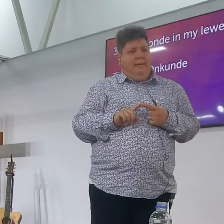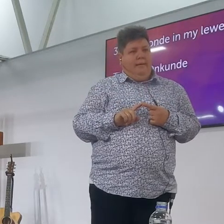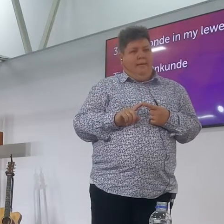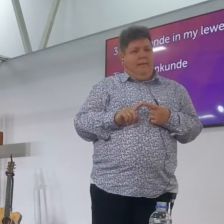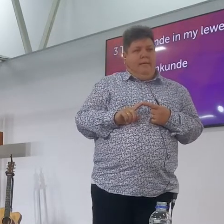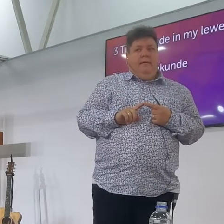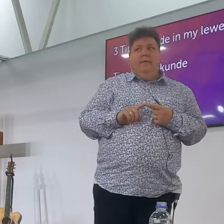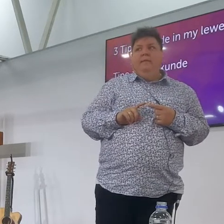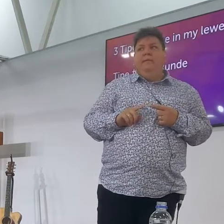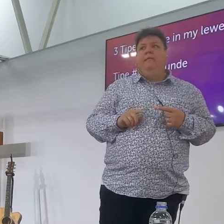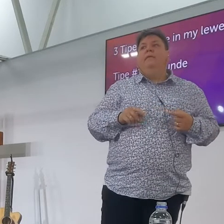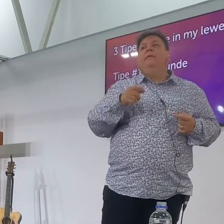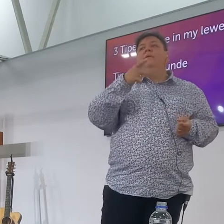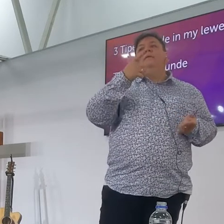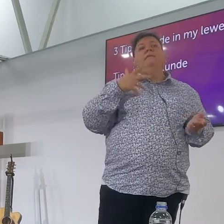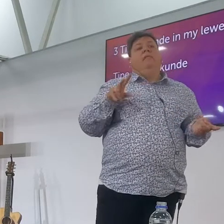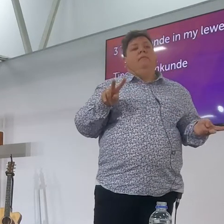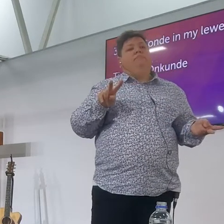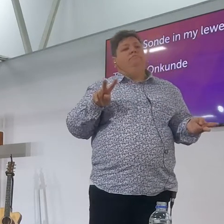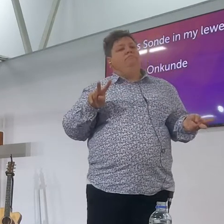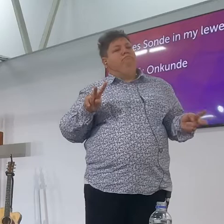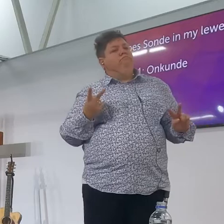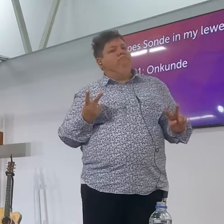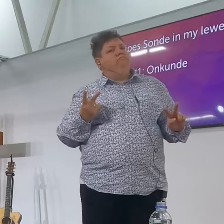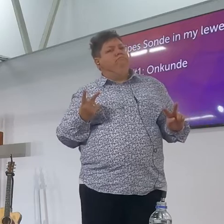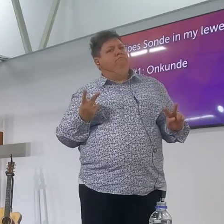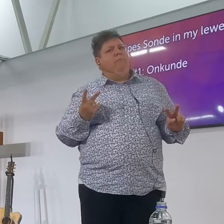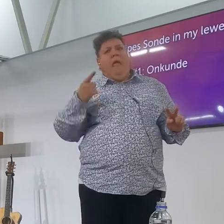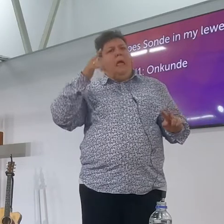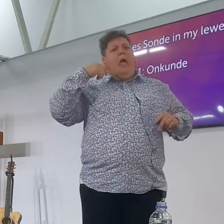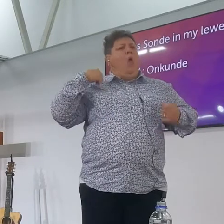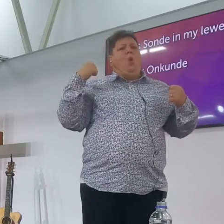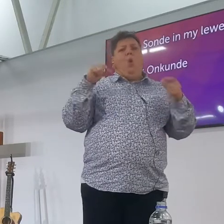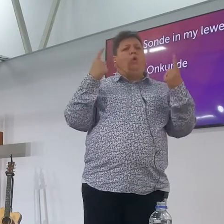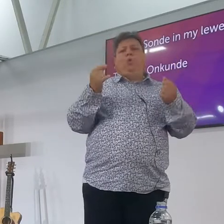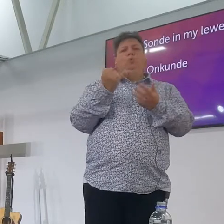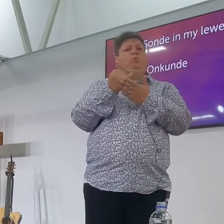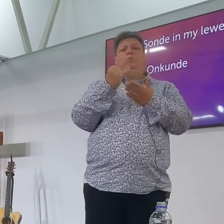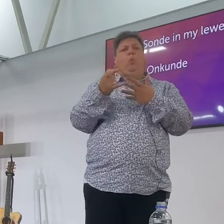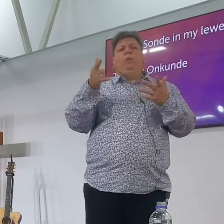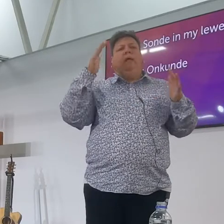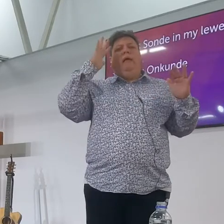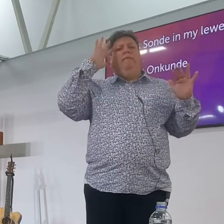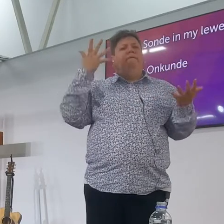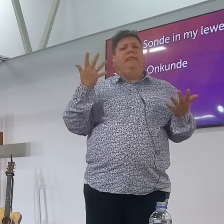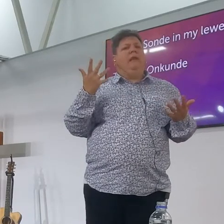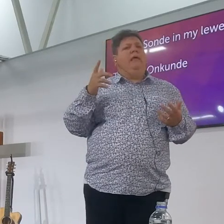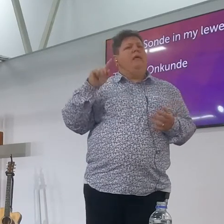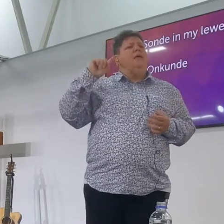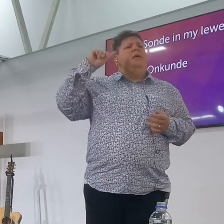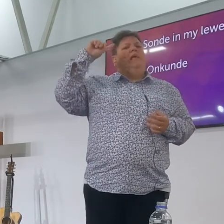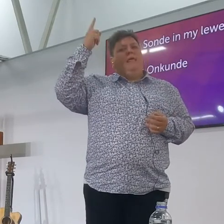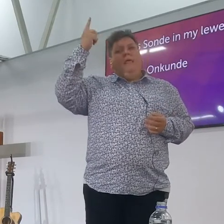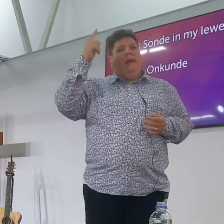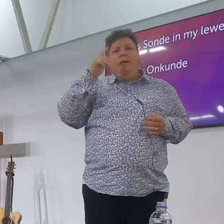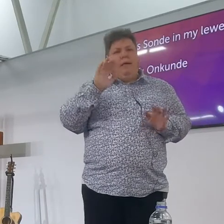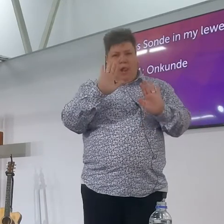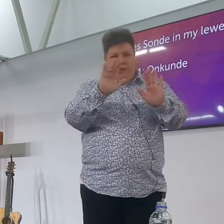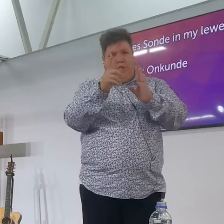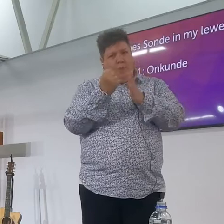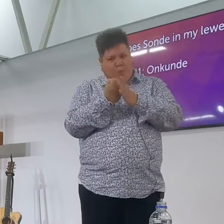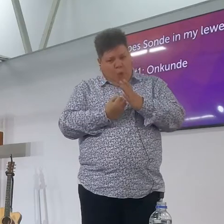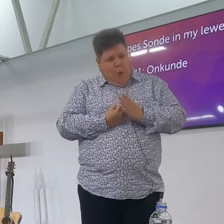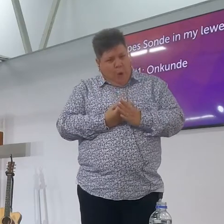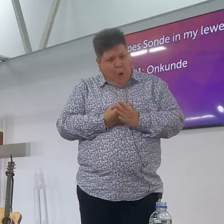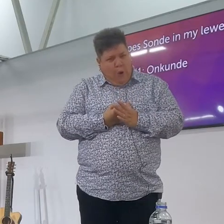Weet jy wat, wanneer jy tot bekering kom, dan is daar sonde in jou lewe wat jy nog nie weet jy doen nie, en die Here los jou eers, want jy moet eers 'n bietjie groei, en daar's